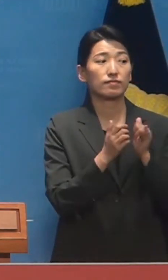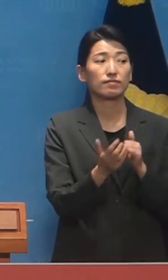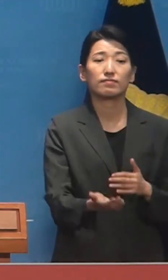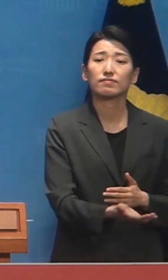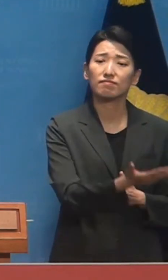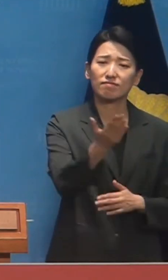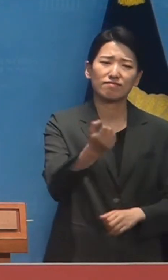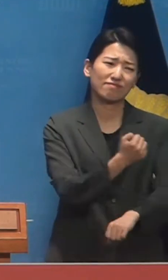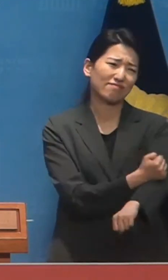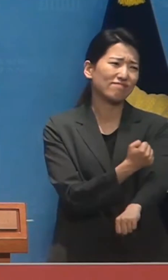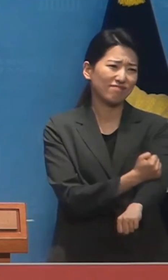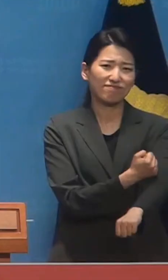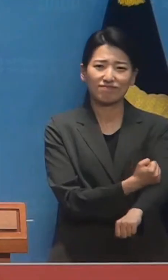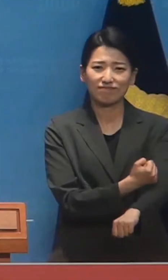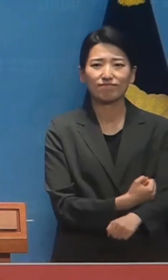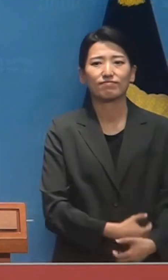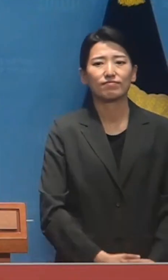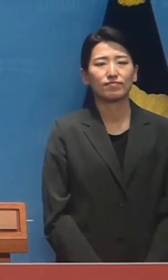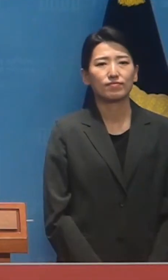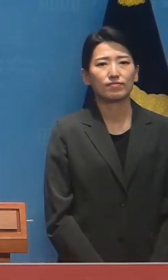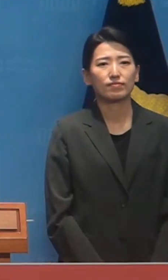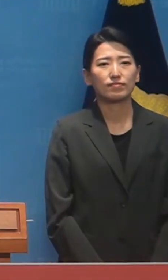이렇게 수고해 주시고 계신데